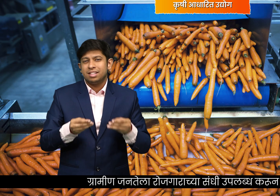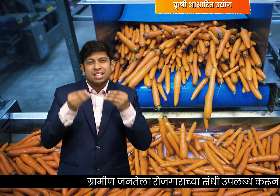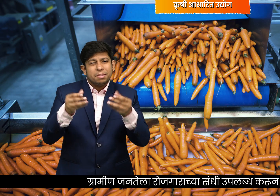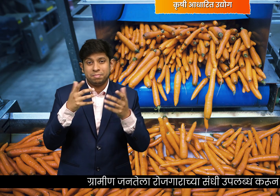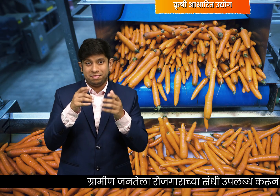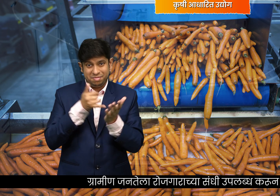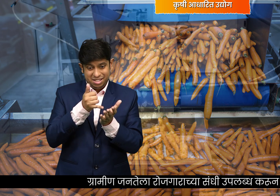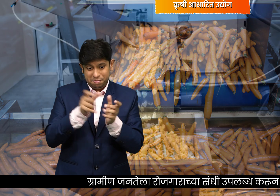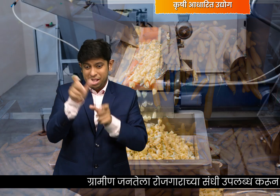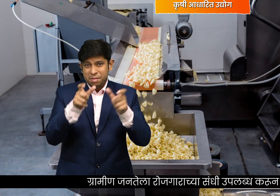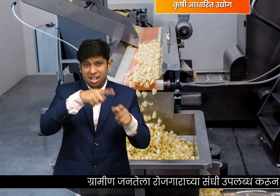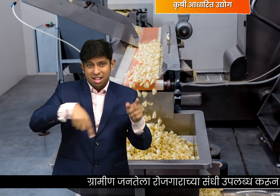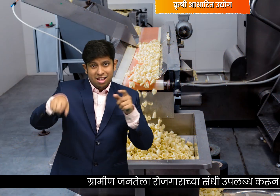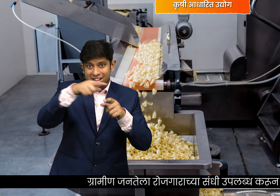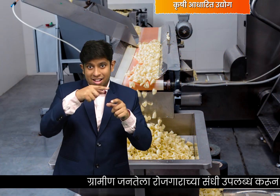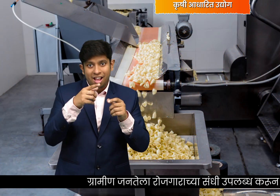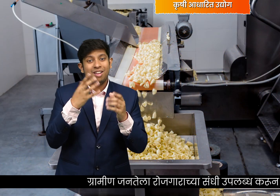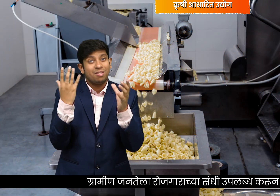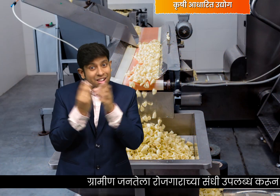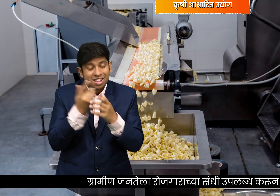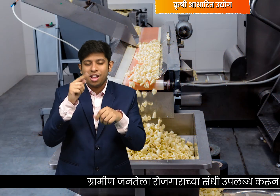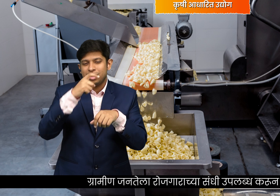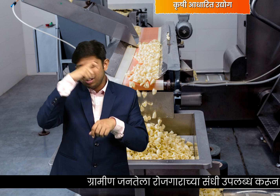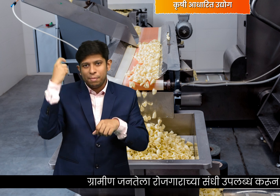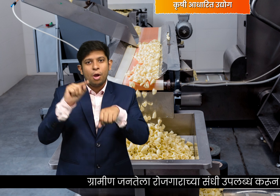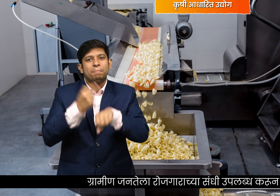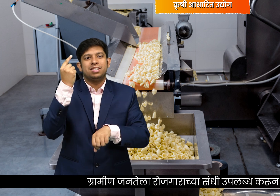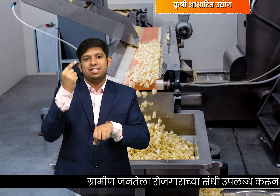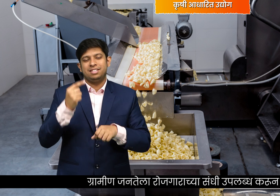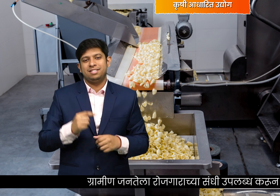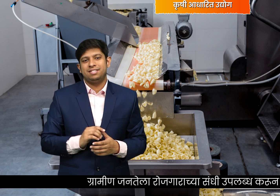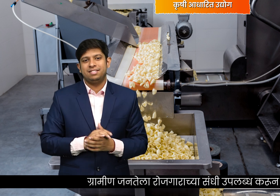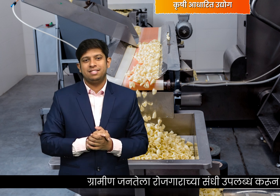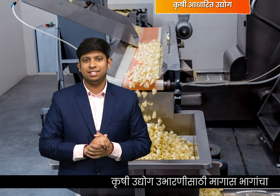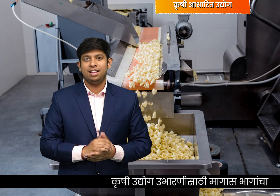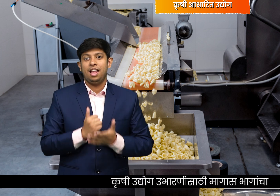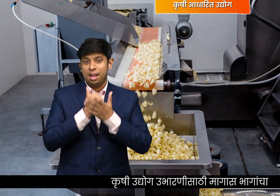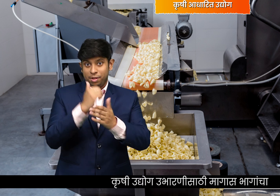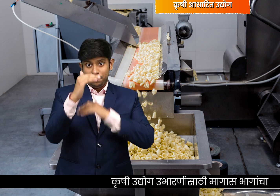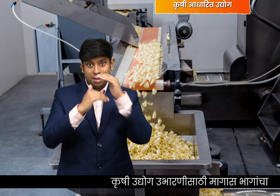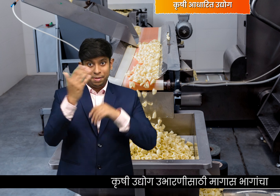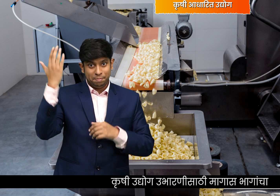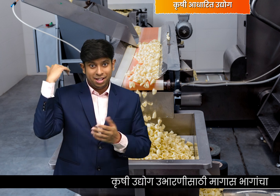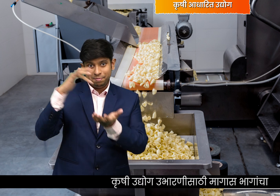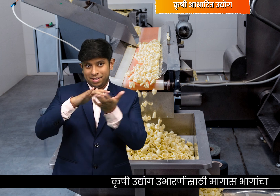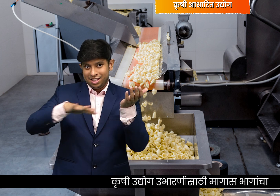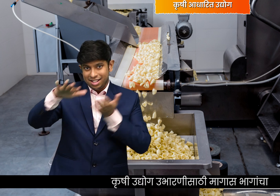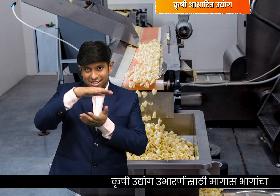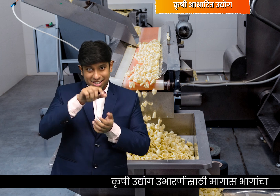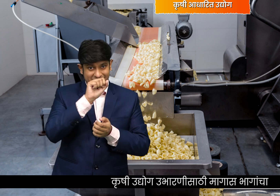ग्रामीण जनतेला रोजगारांच्या संधी उपलब्ध करून द्या. कृषी उद्योग उभारण्यासाठी मागास